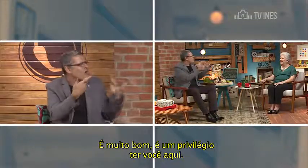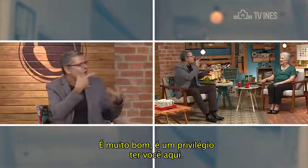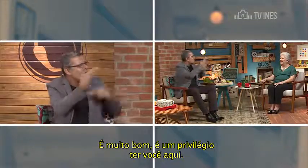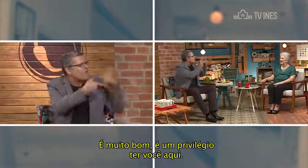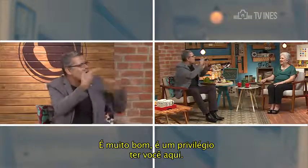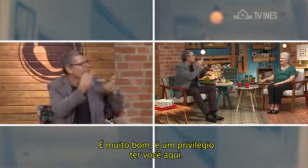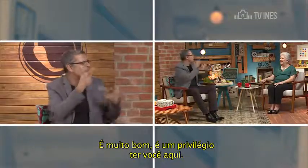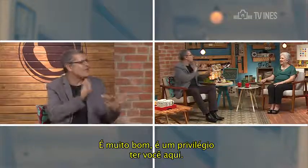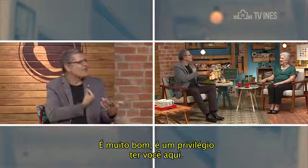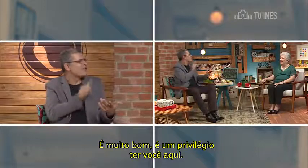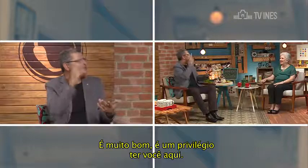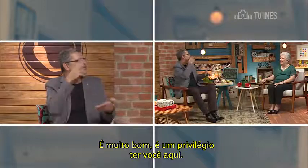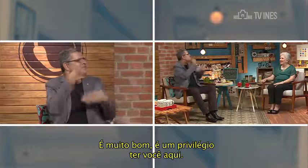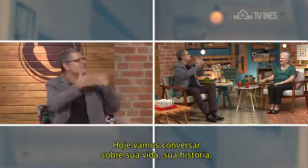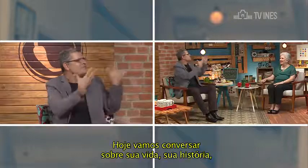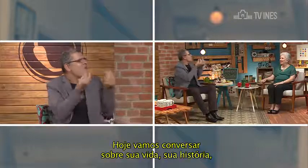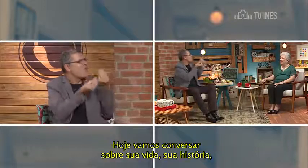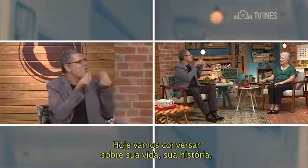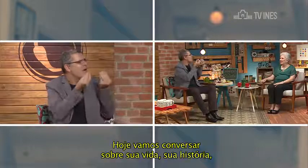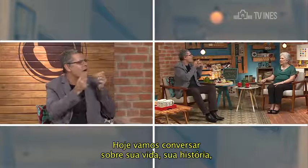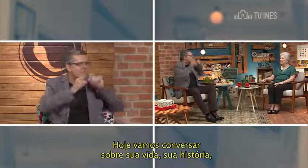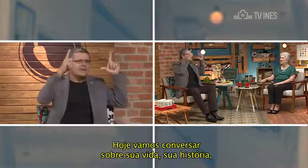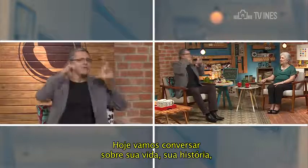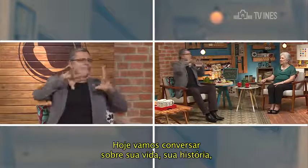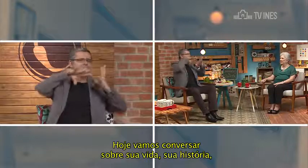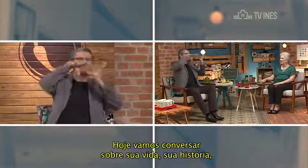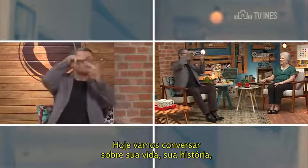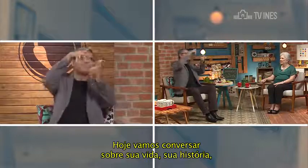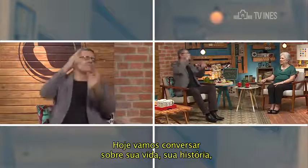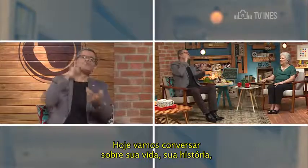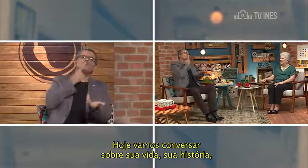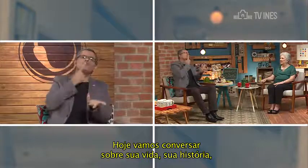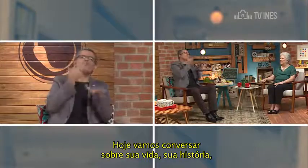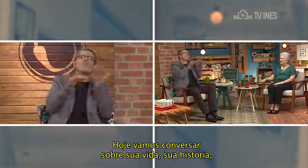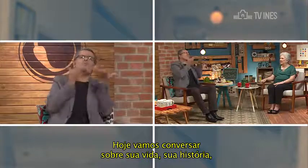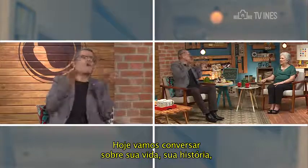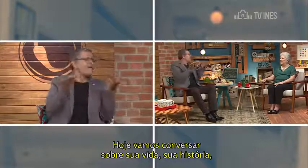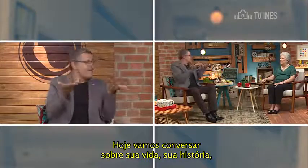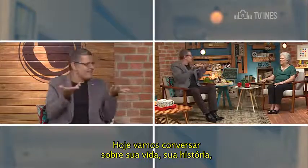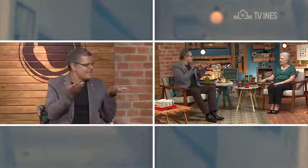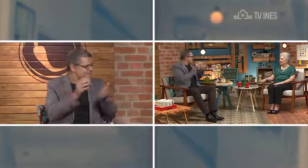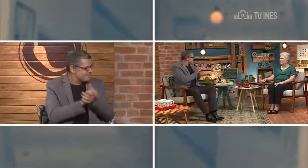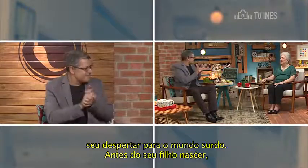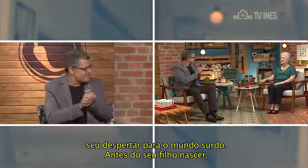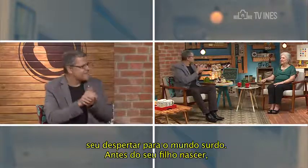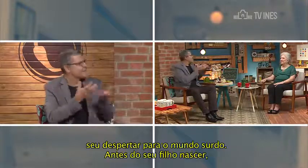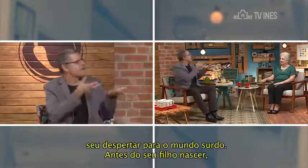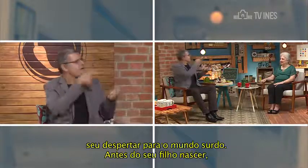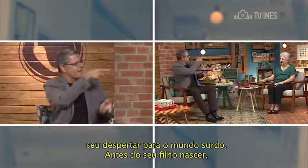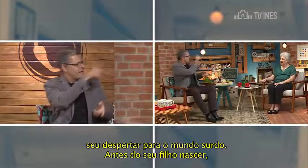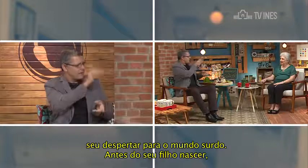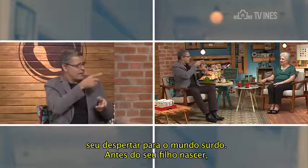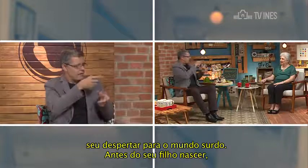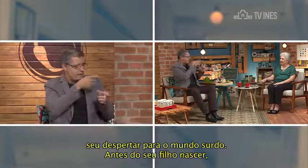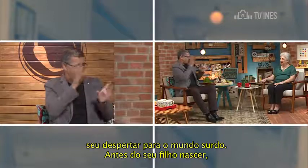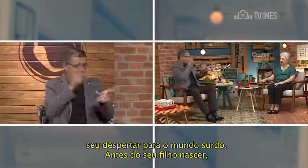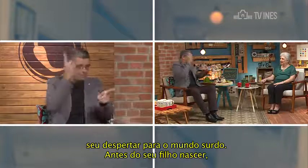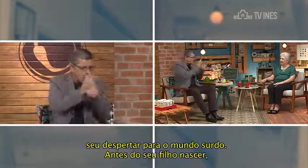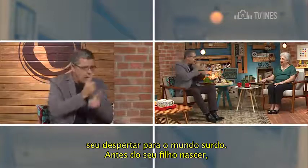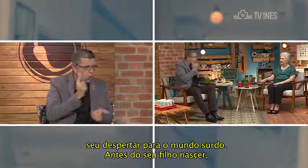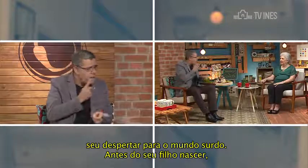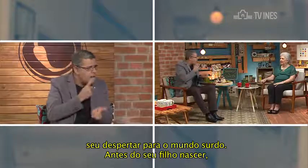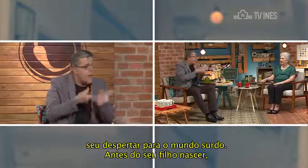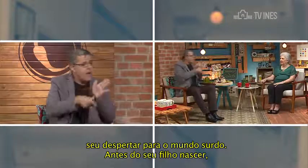é um privilégio ter você aqui Hoje, vamos conversar sobre sua vida, sua história, seu despertar para o mundo